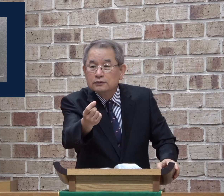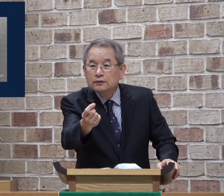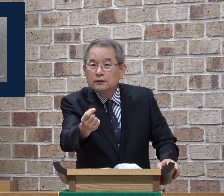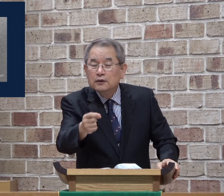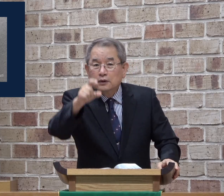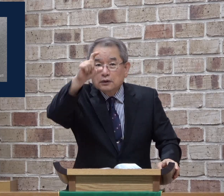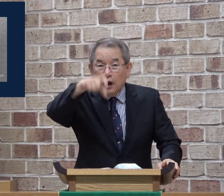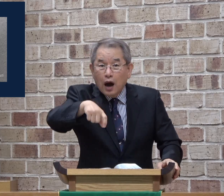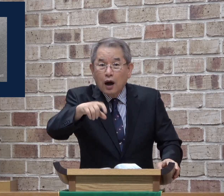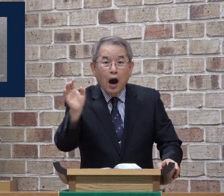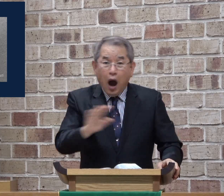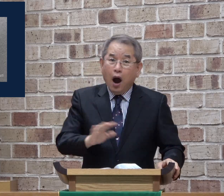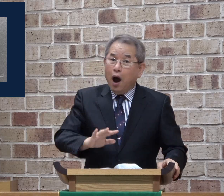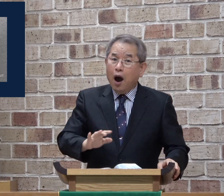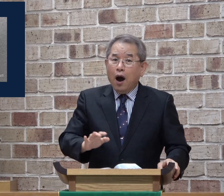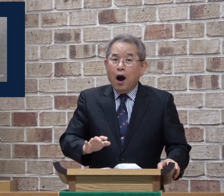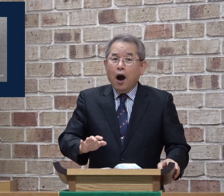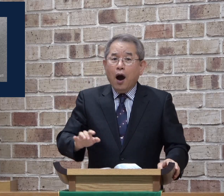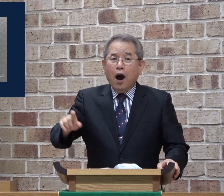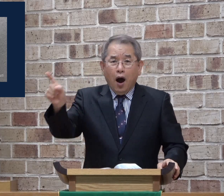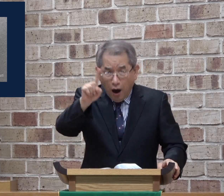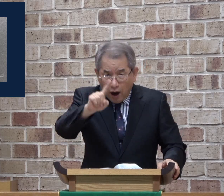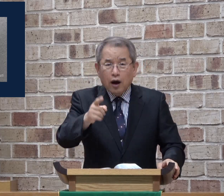그 카드에 사용할 수 있는